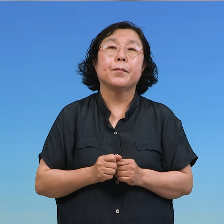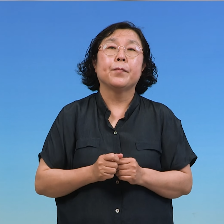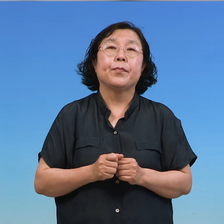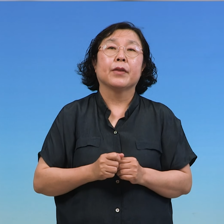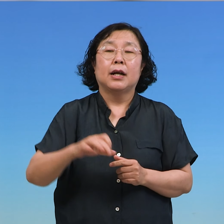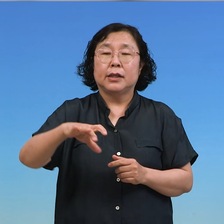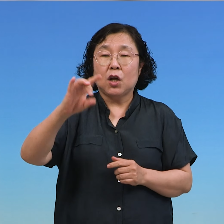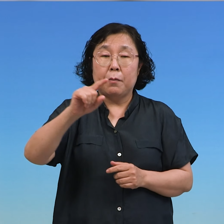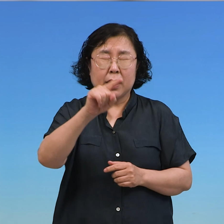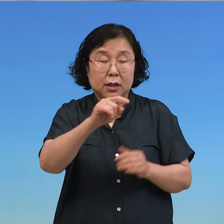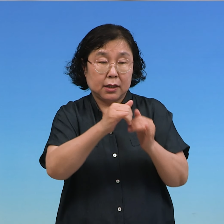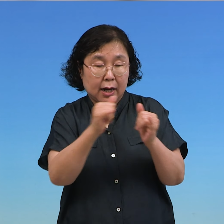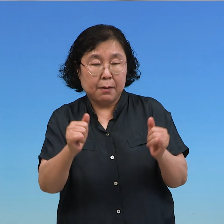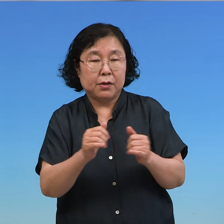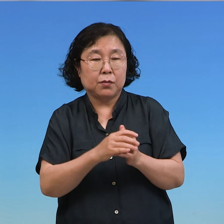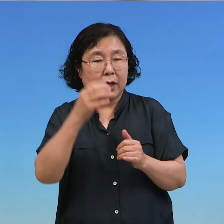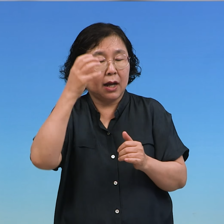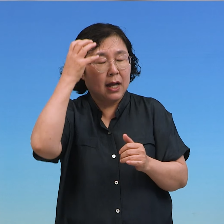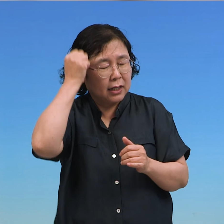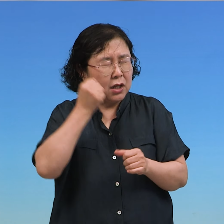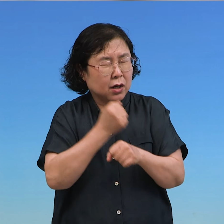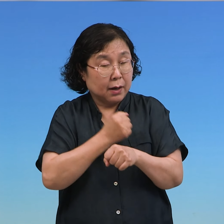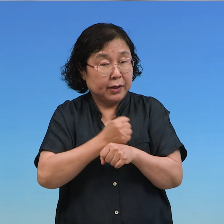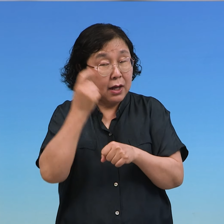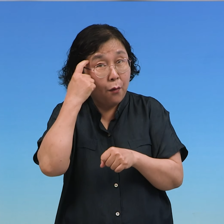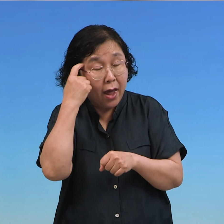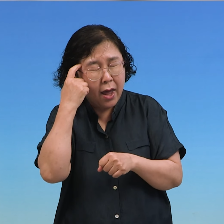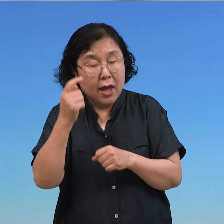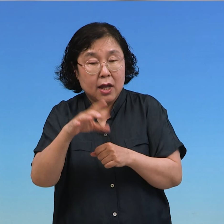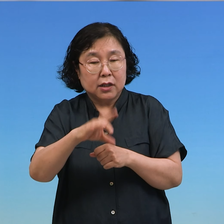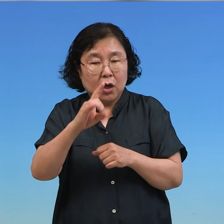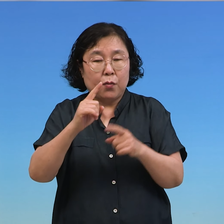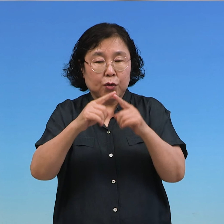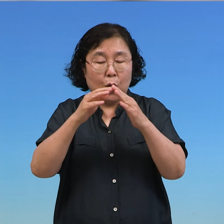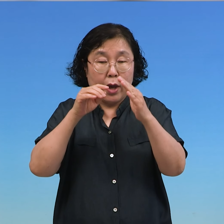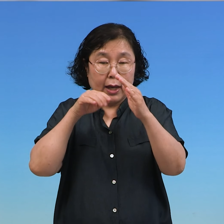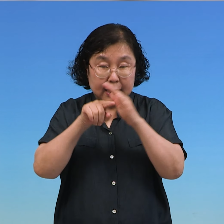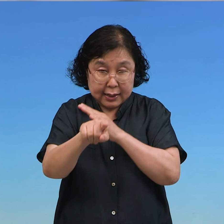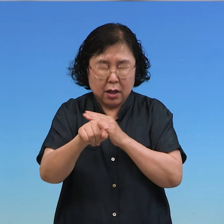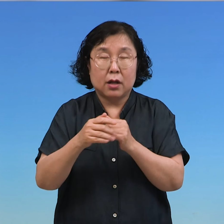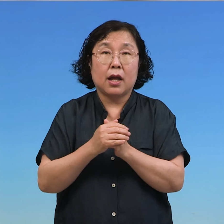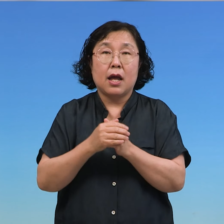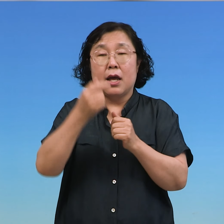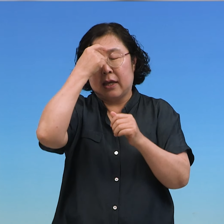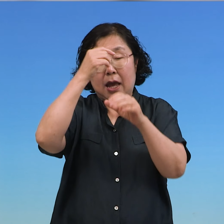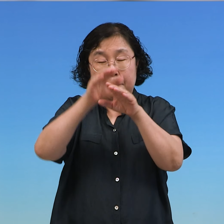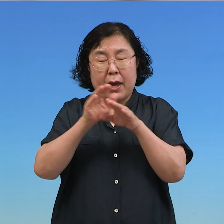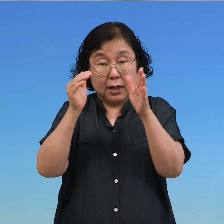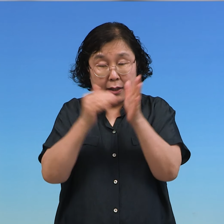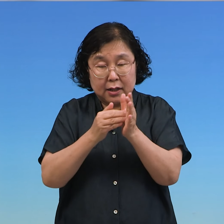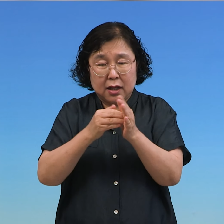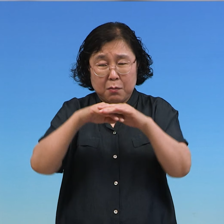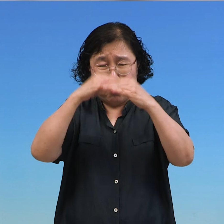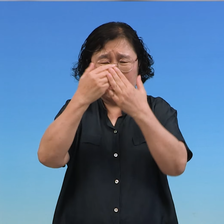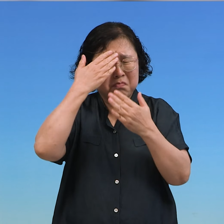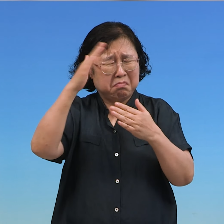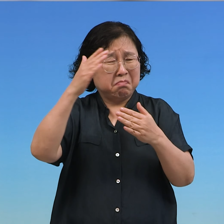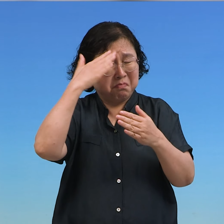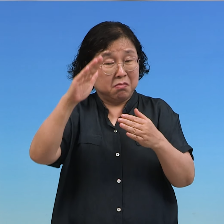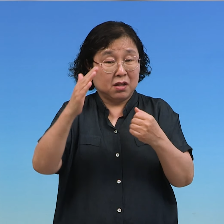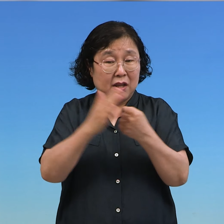처음에 제가 이분은 잊지를 못해요 그 교회 처음 가가지고요 예배가 다 끝났는데 전부 다 이제 낯선